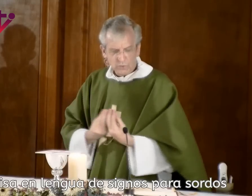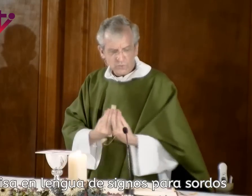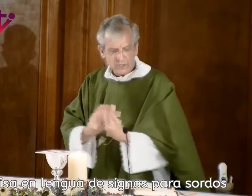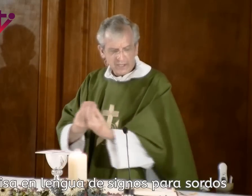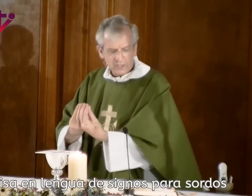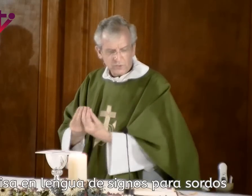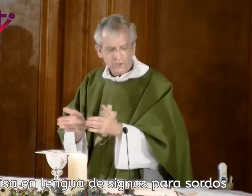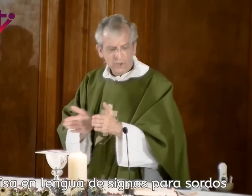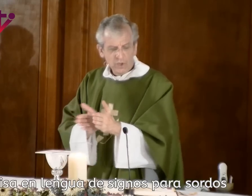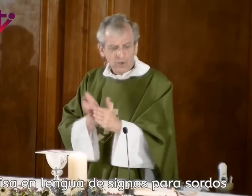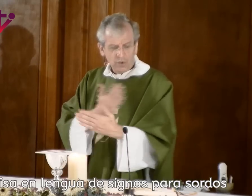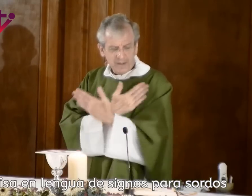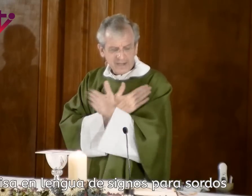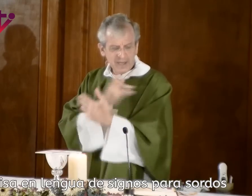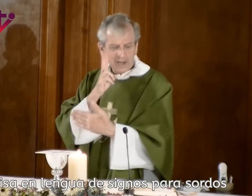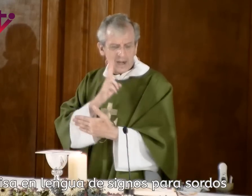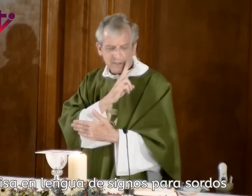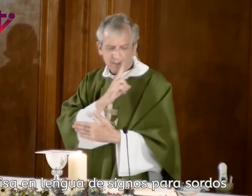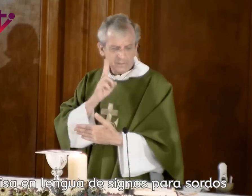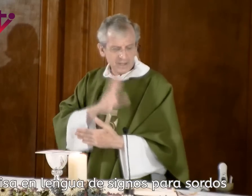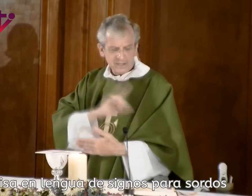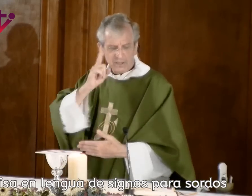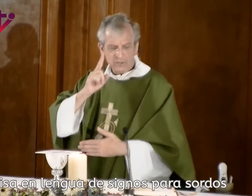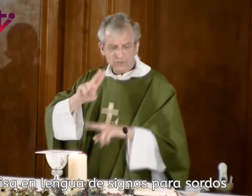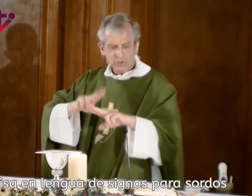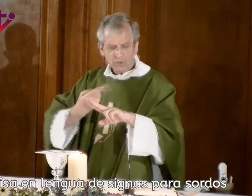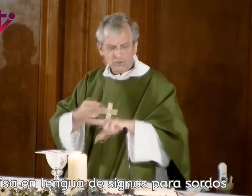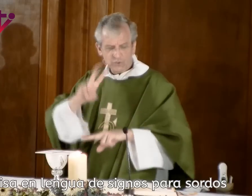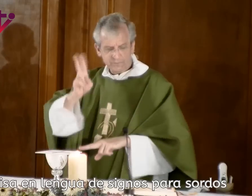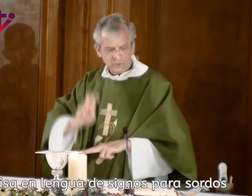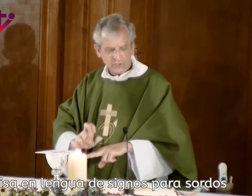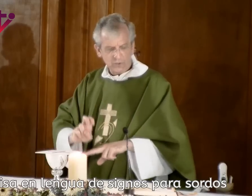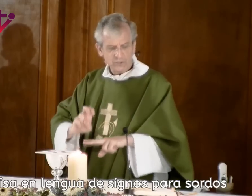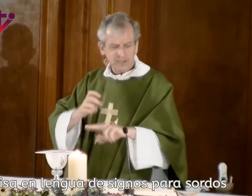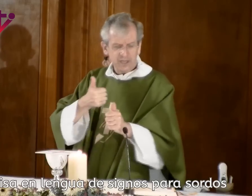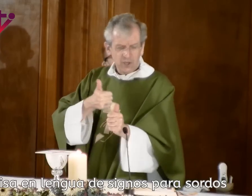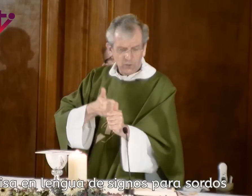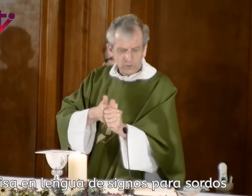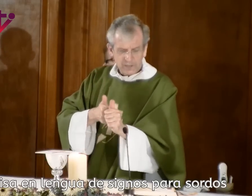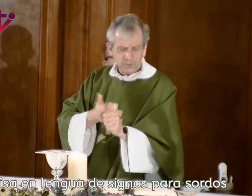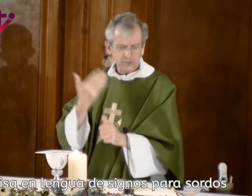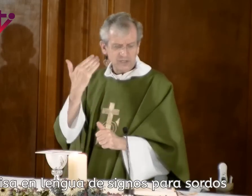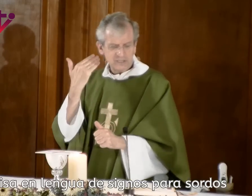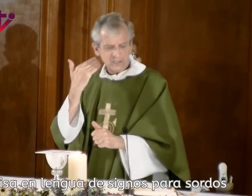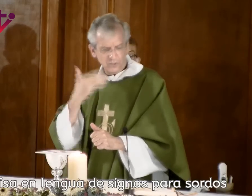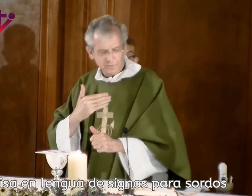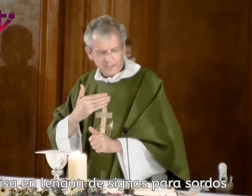tus elegidos, con María, la Virgen Madre de Dios, con su esposo San José, con los apóstoles y los